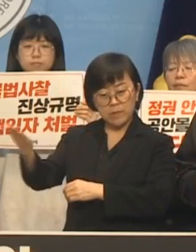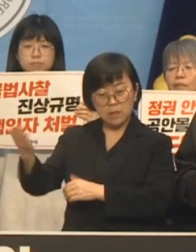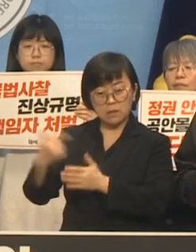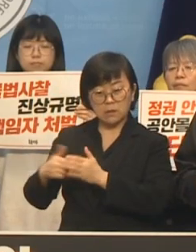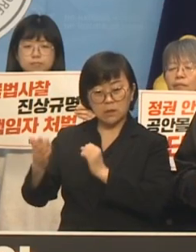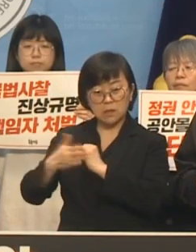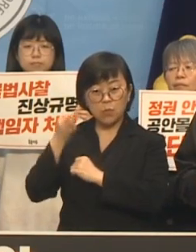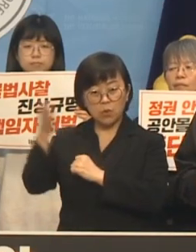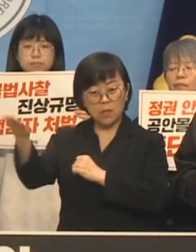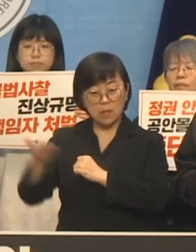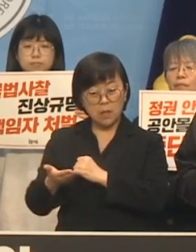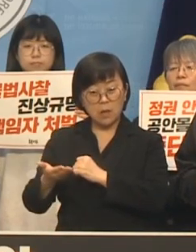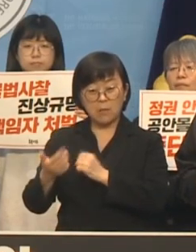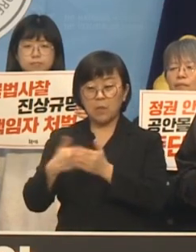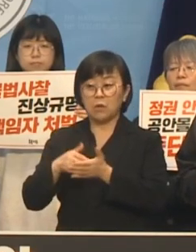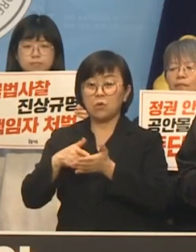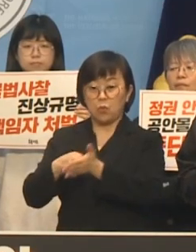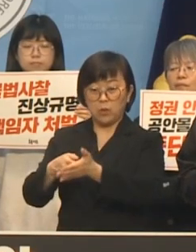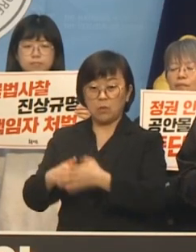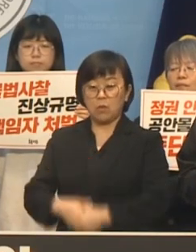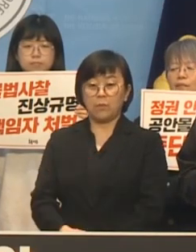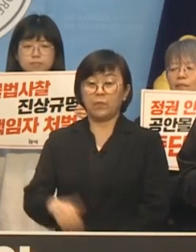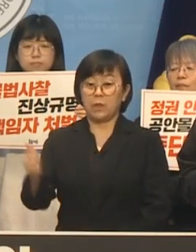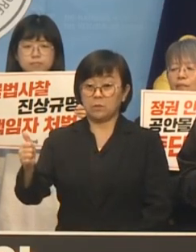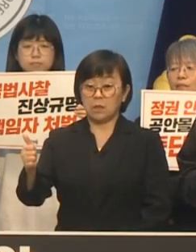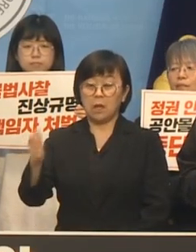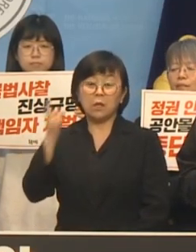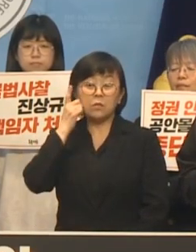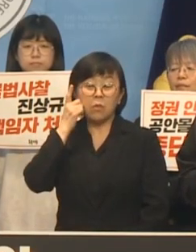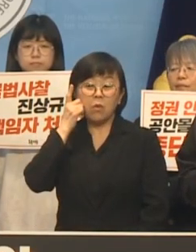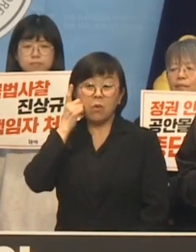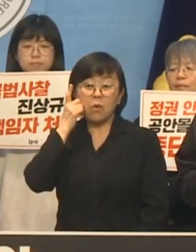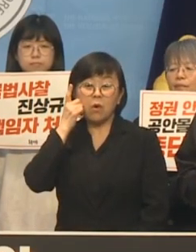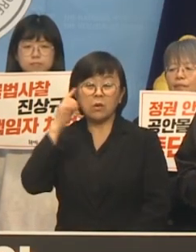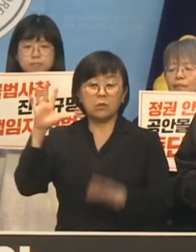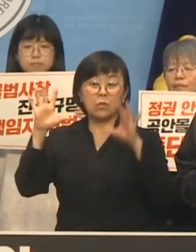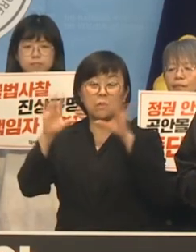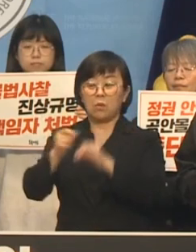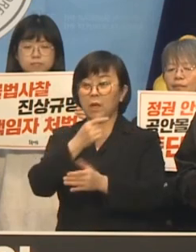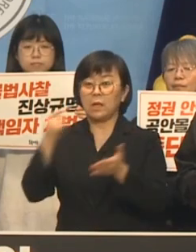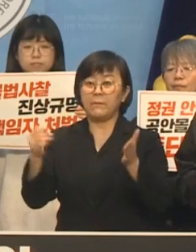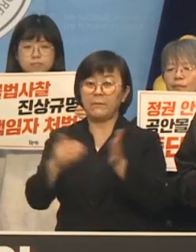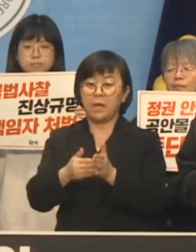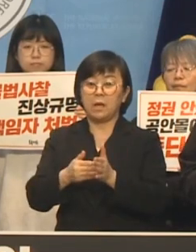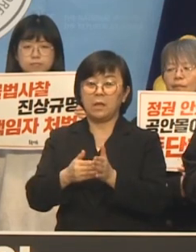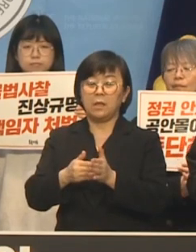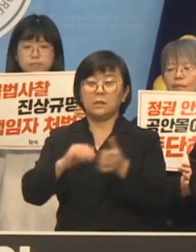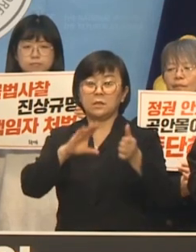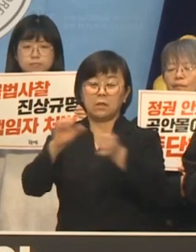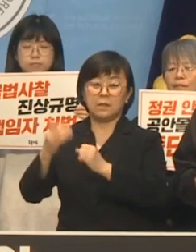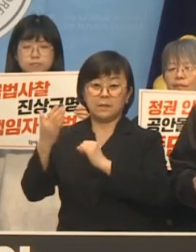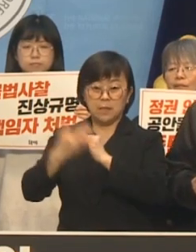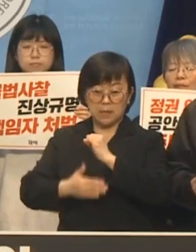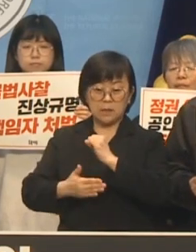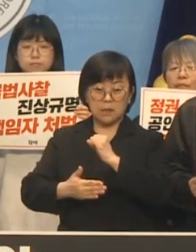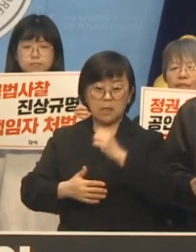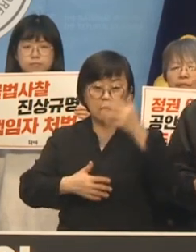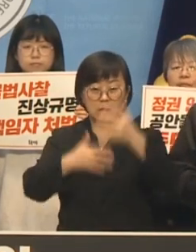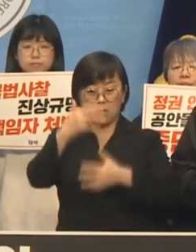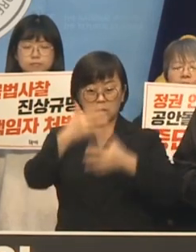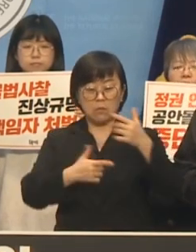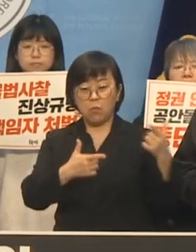사진을 보여달라라고 요구를 했고 남성의 휴대전화를 동의하에 확인한 결과 촬영한 사진과